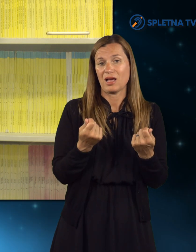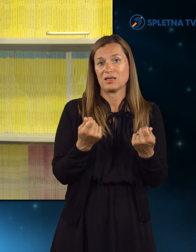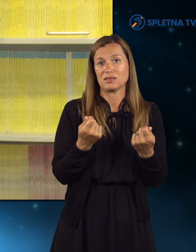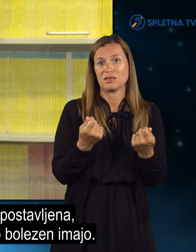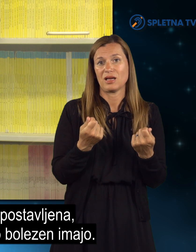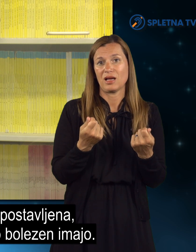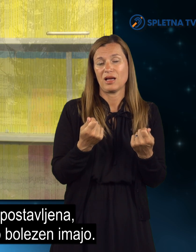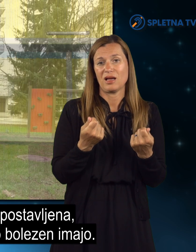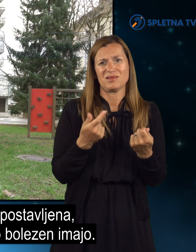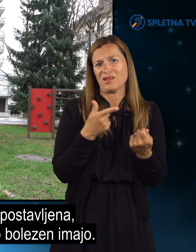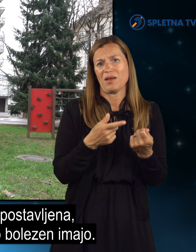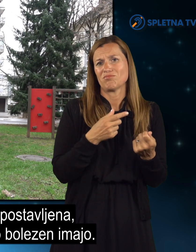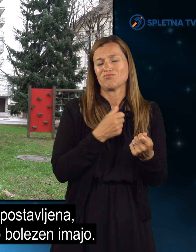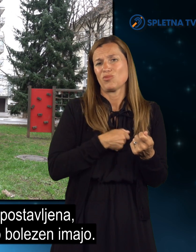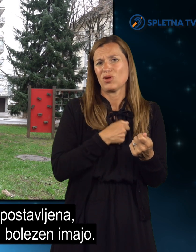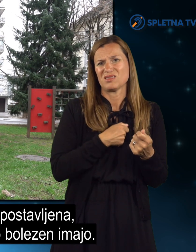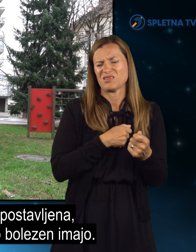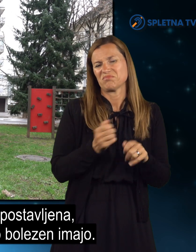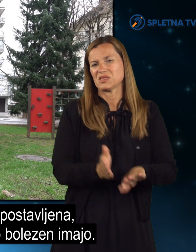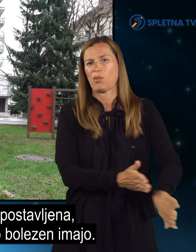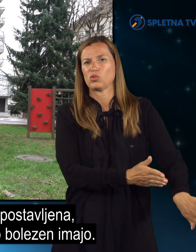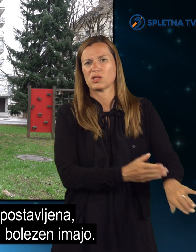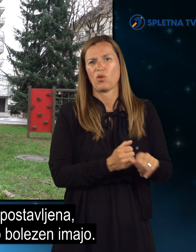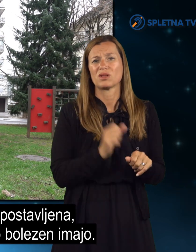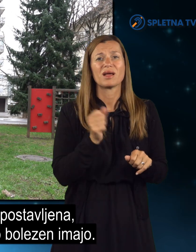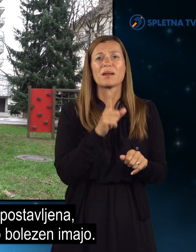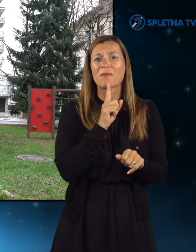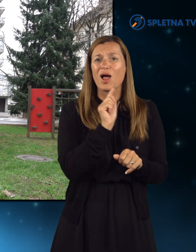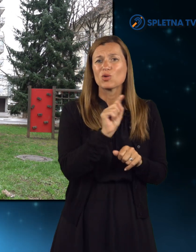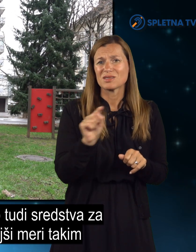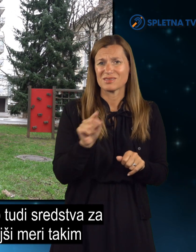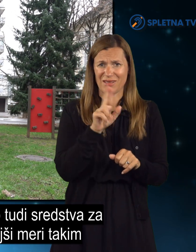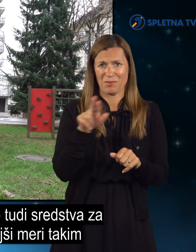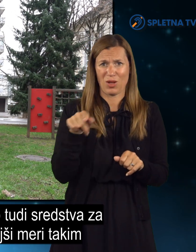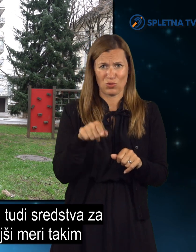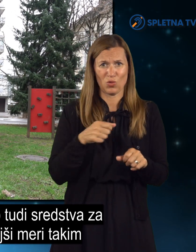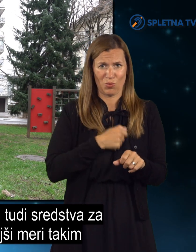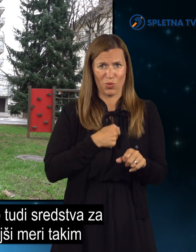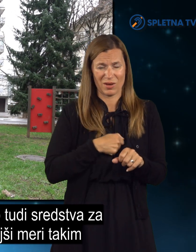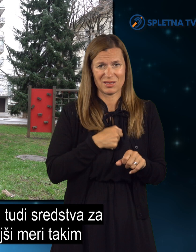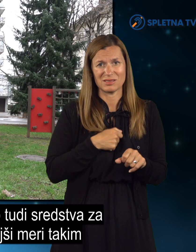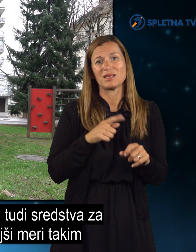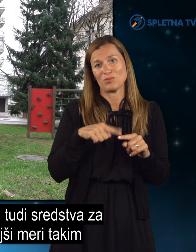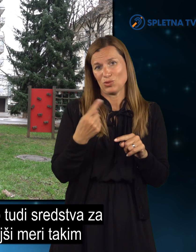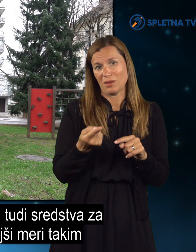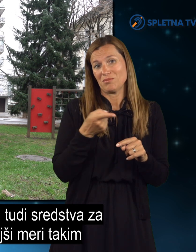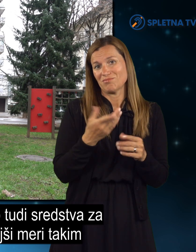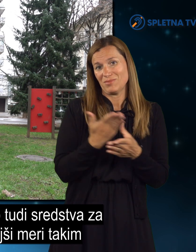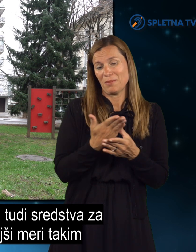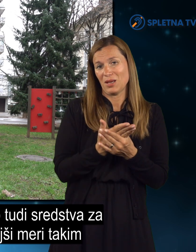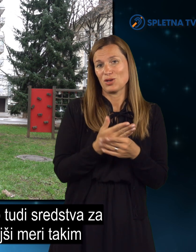denarja, takšna bolezen zapostavljena, ker je malo tistih, ki to bolezen imajo in se seveda temu primerno potem